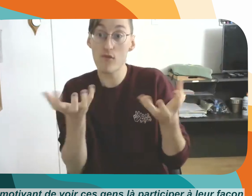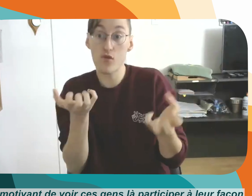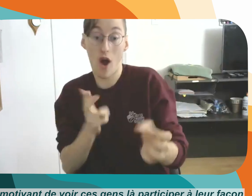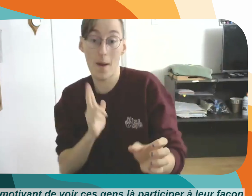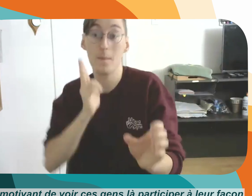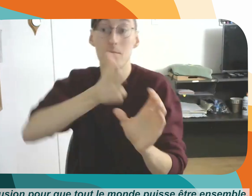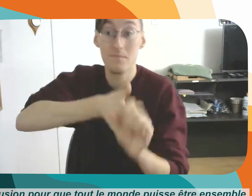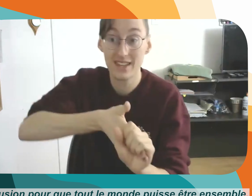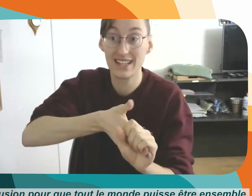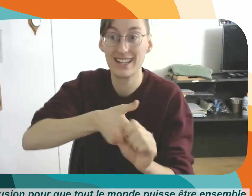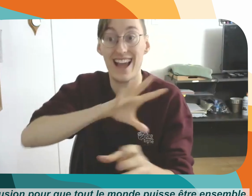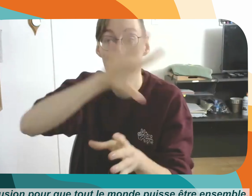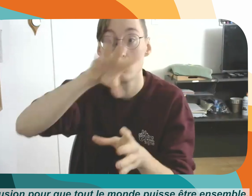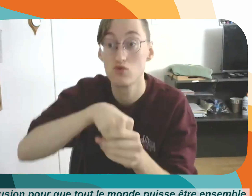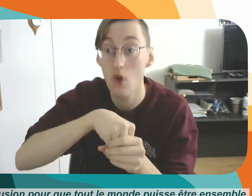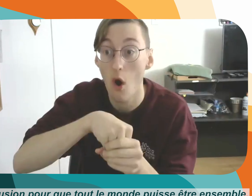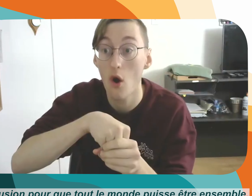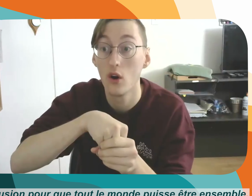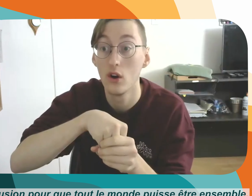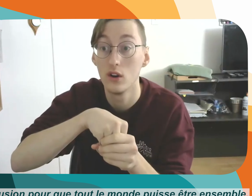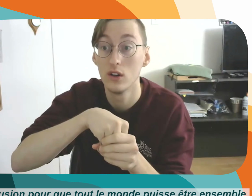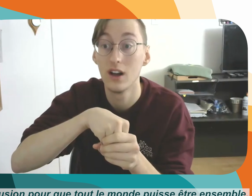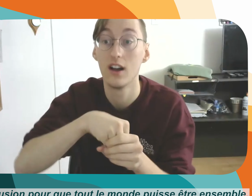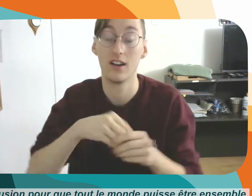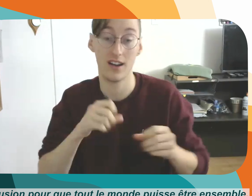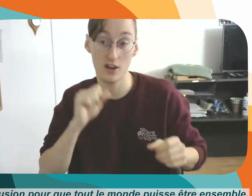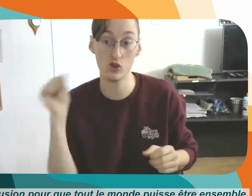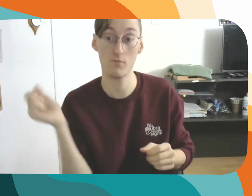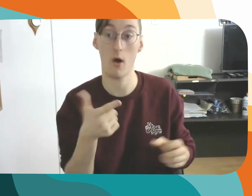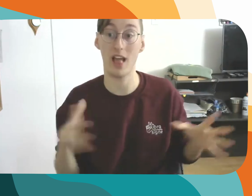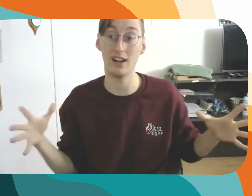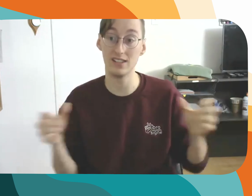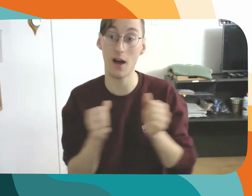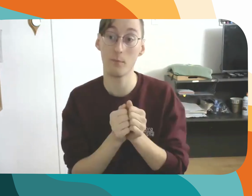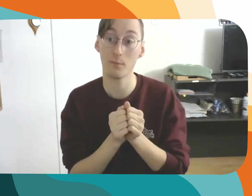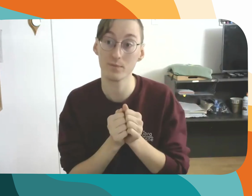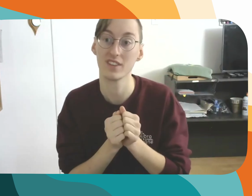leur façon, à l'inclusion, pour que tout le monde puisse être ensemble.